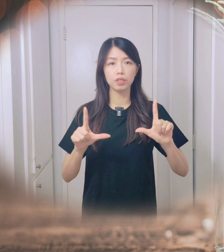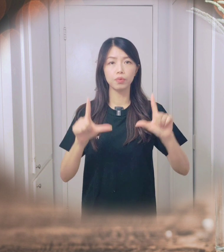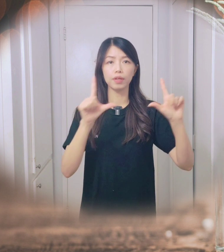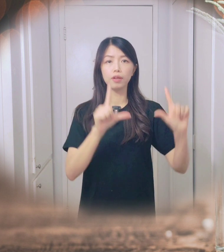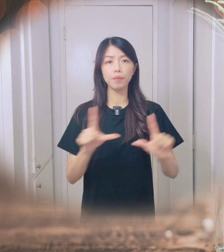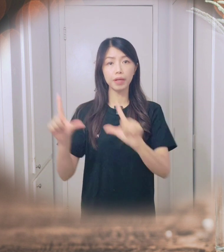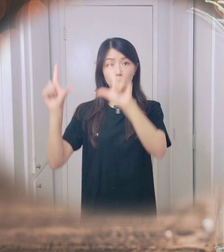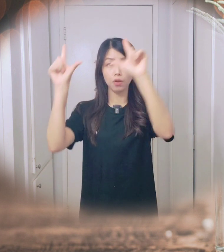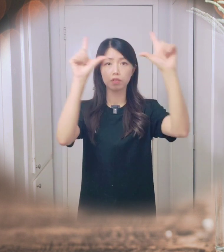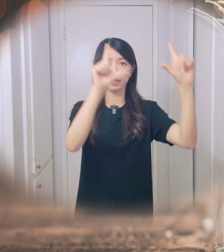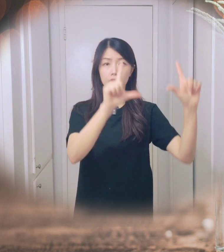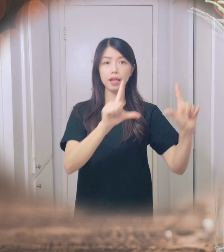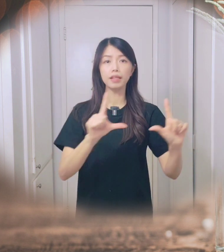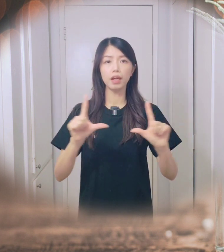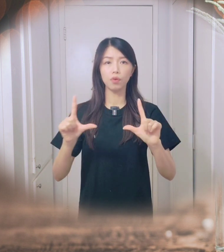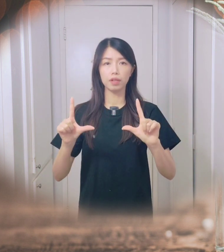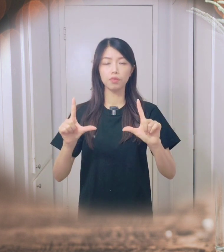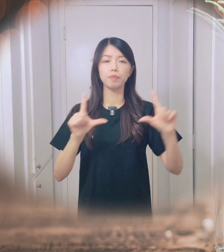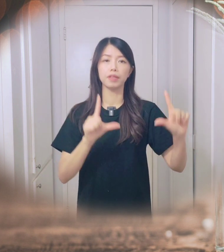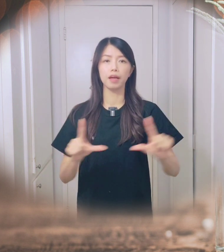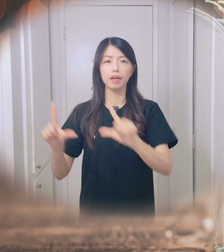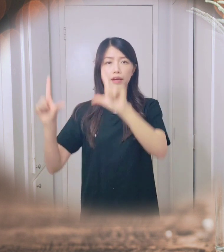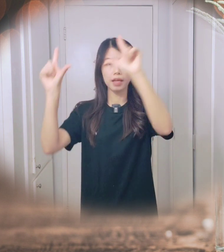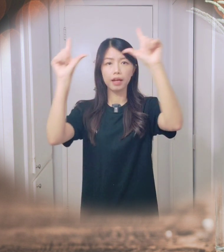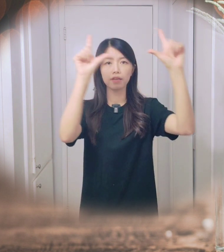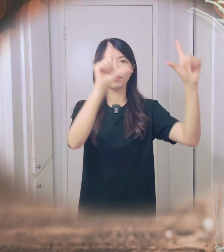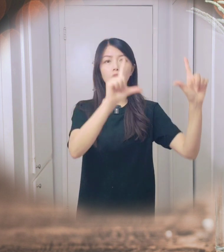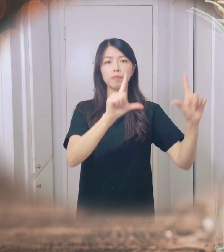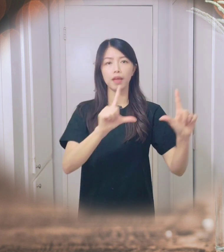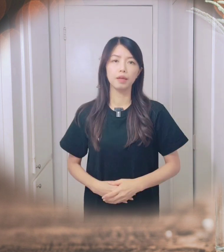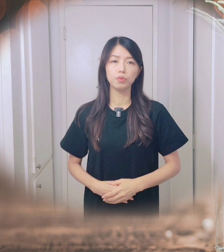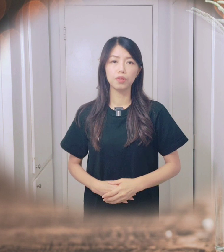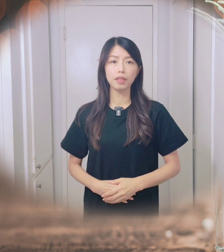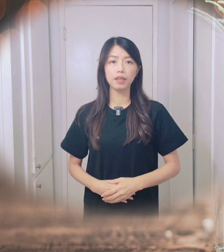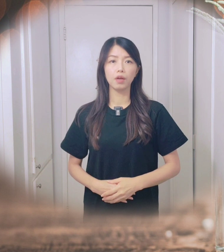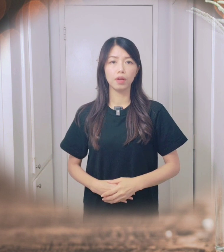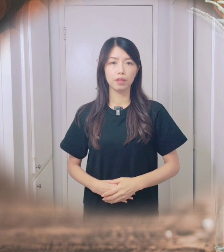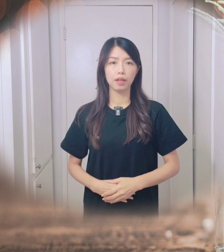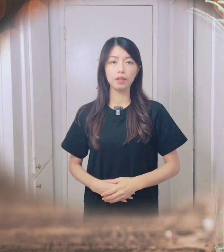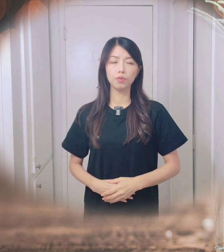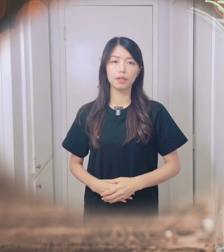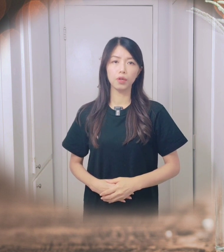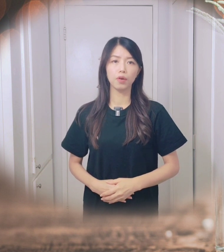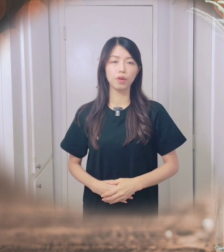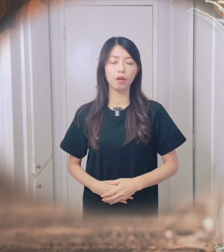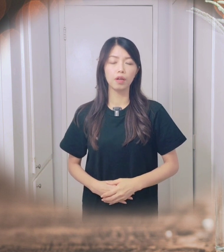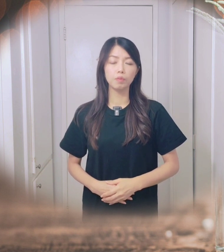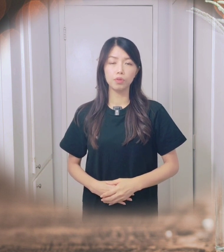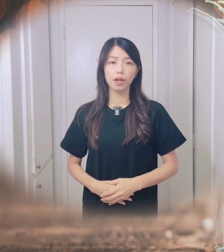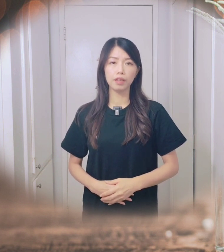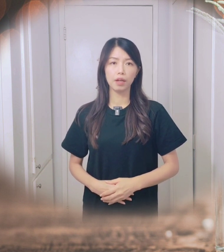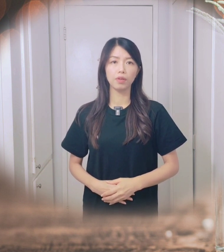얼굴을 중심으로 해서 한 바퀴 돌려주시면 돼요. 살다라고 한 뒤의 수어입니다. 살아갈 수가 없네. 불가능이라고 한 뜻의 수어를